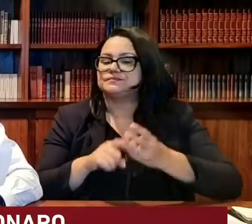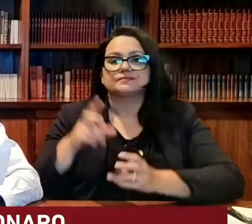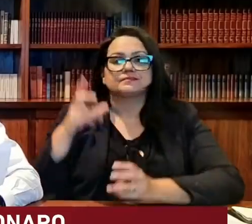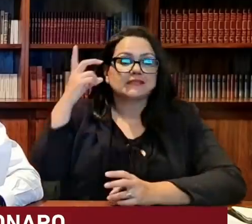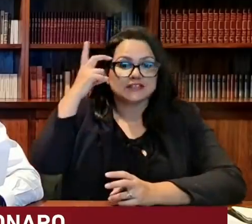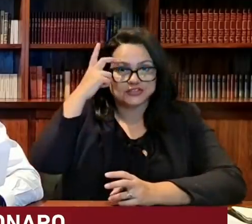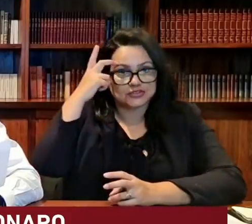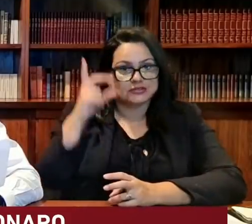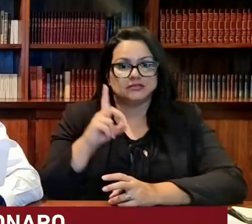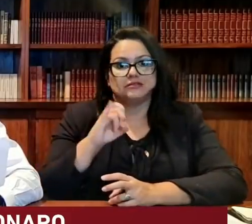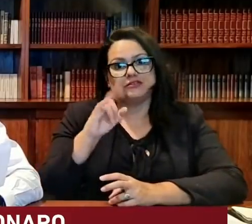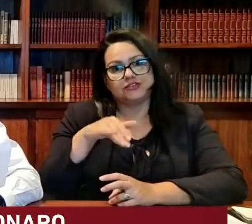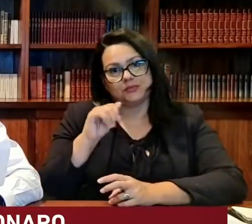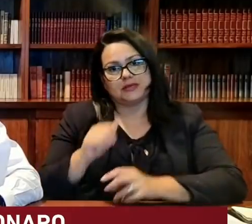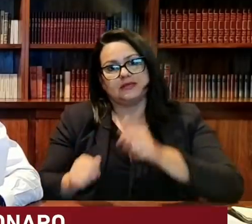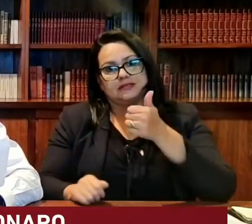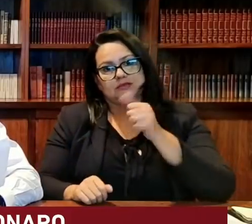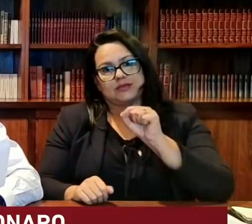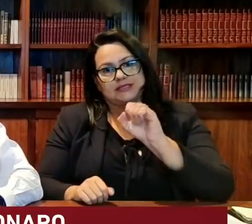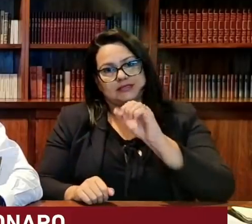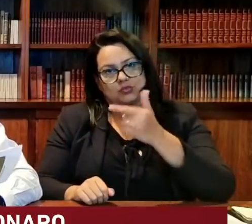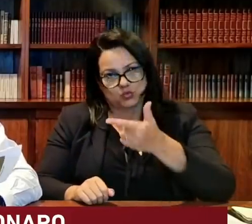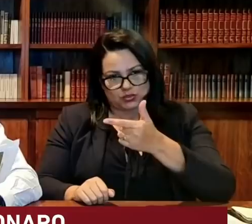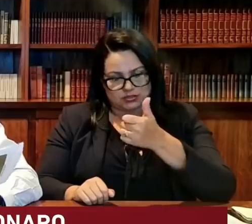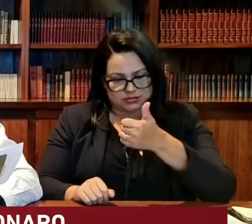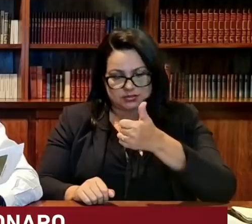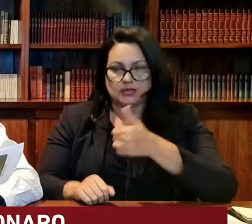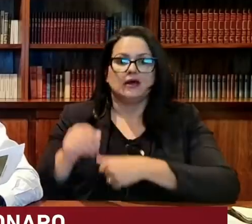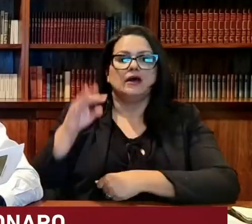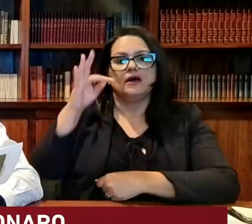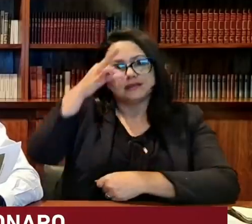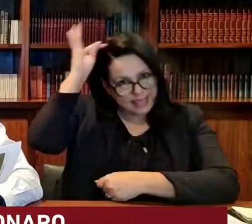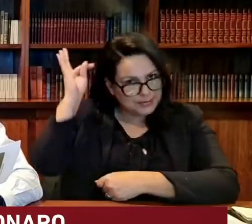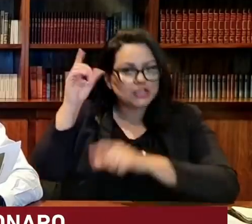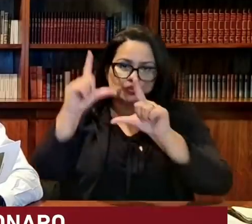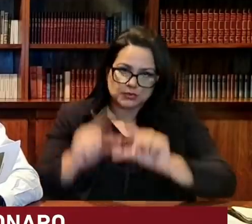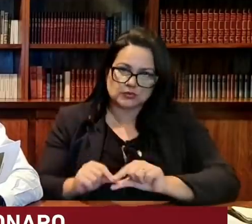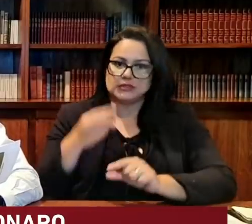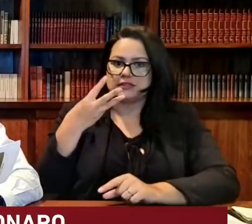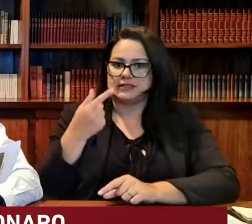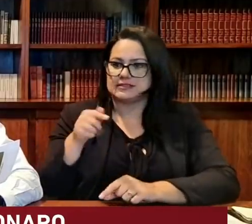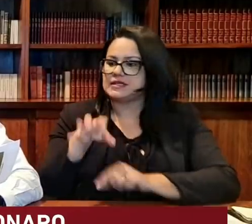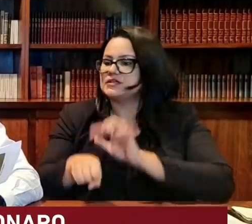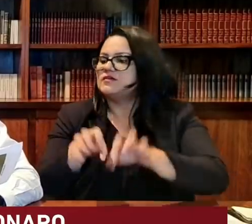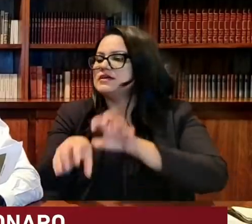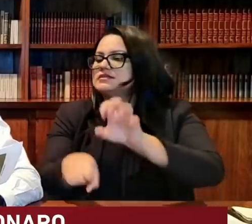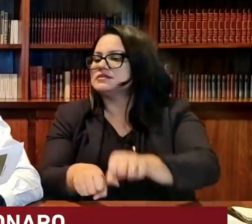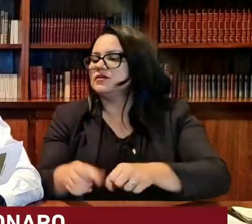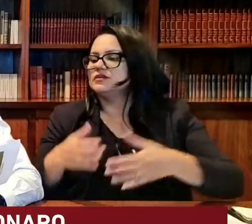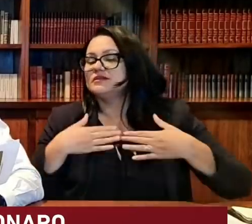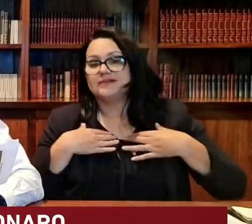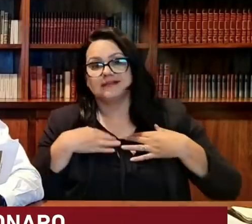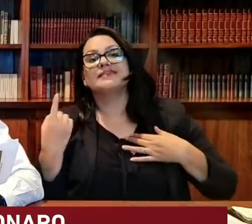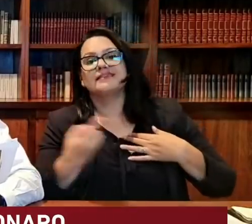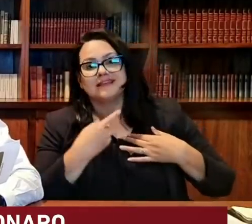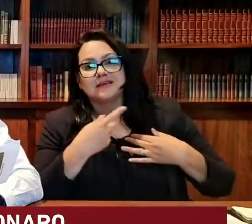Dilma, 182 invasões. No governo Temer, baixou bastante, 37 mil. E no nosso